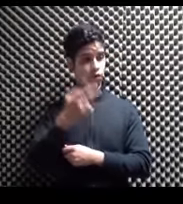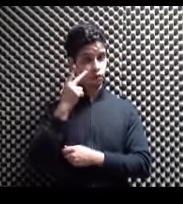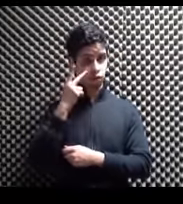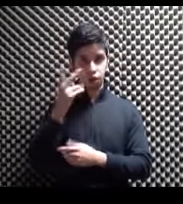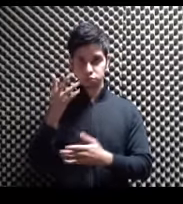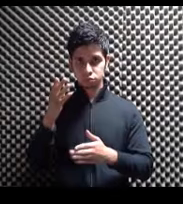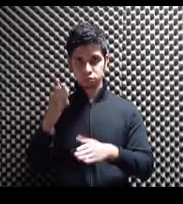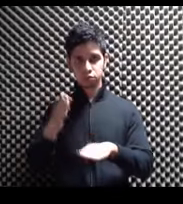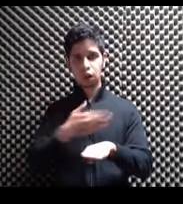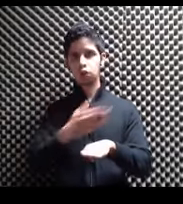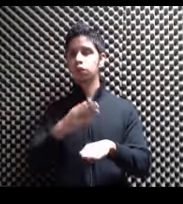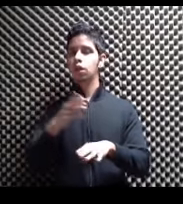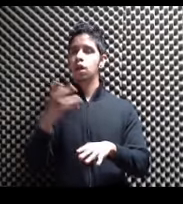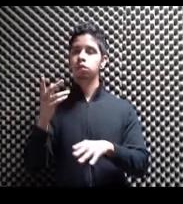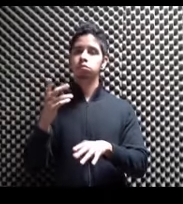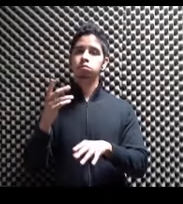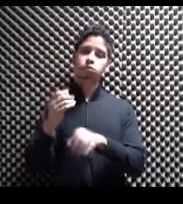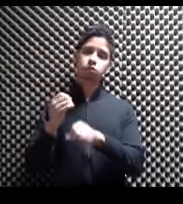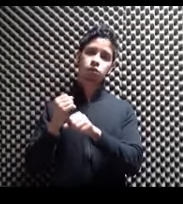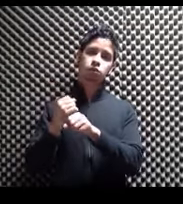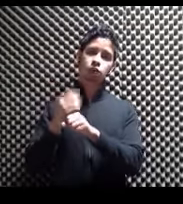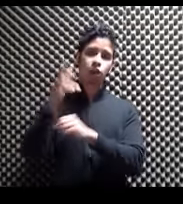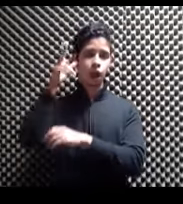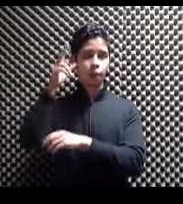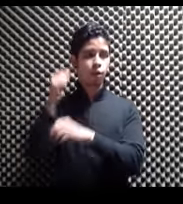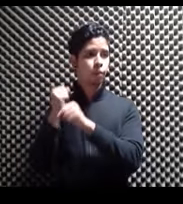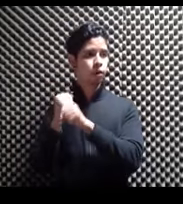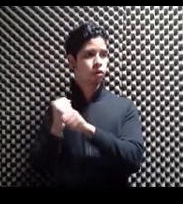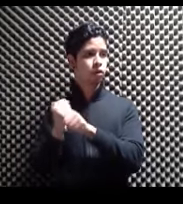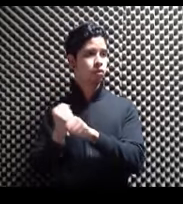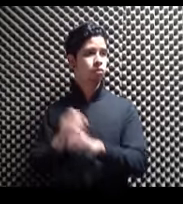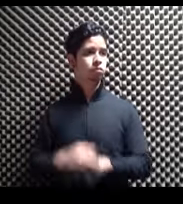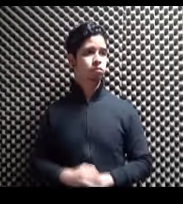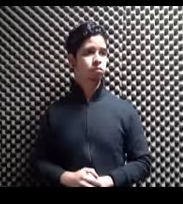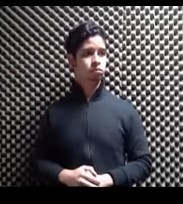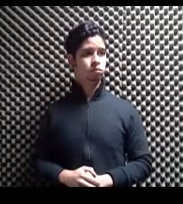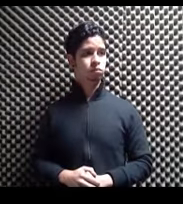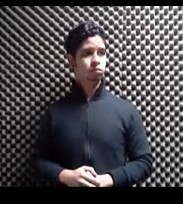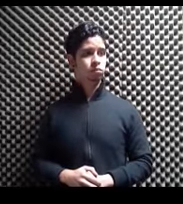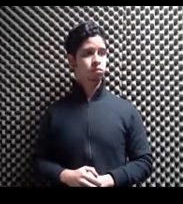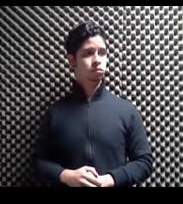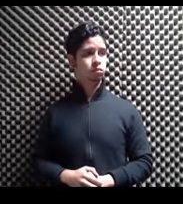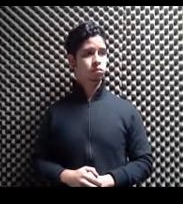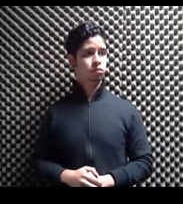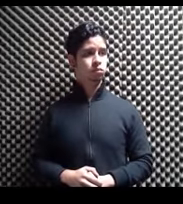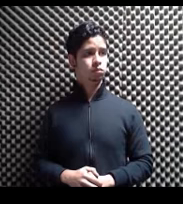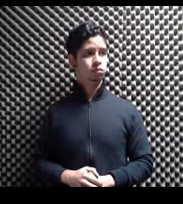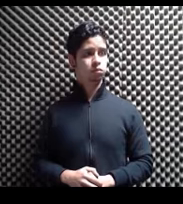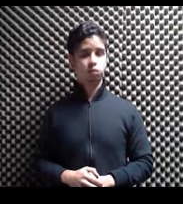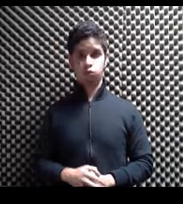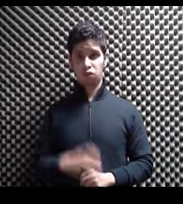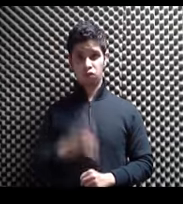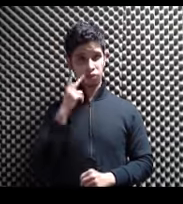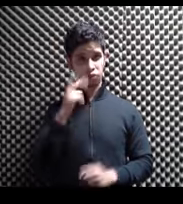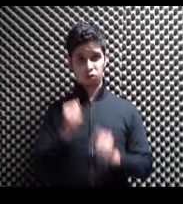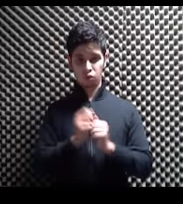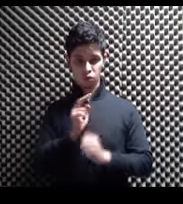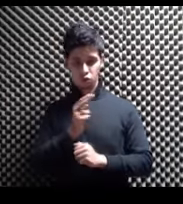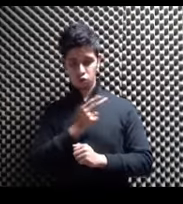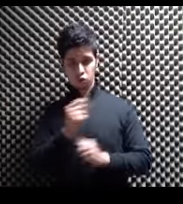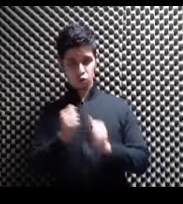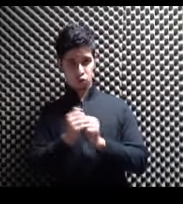lo hicieron. Pues nosotros con el mundo de los muñecos montamos el caballo pelotero y ahora... Ah, pues eso tiene que ir a la fundación, ya hay un compromiso,